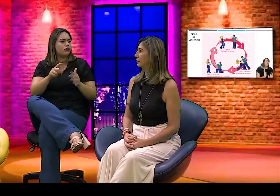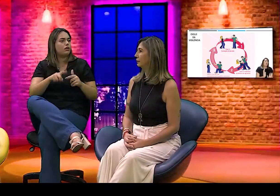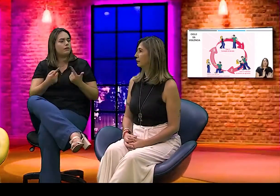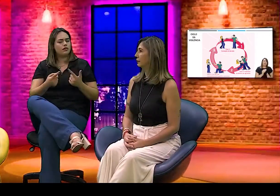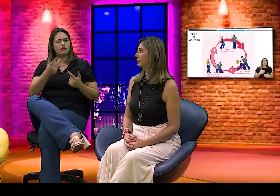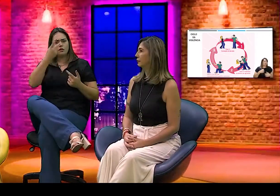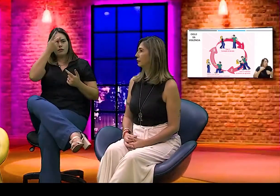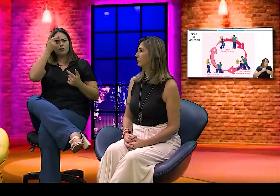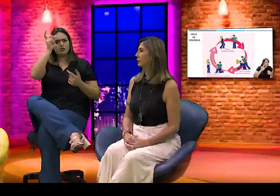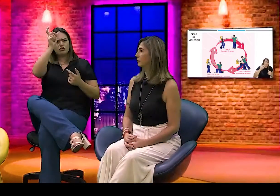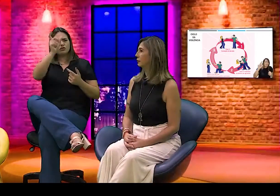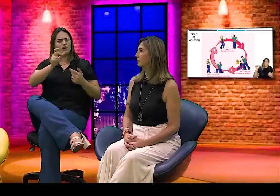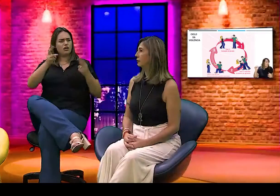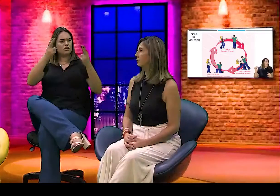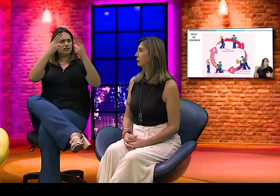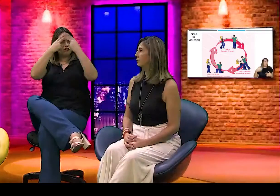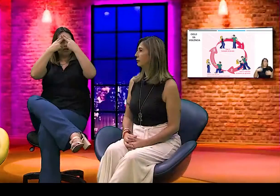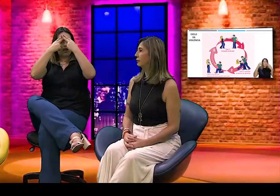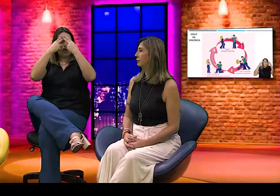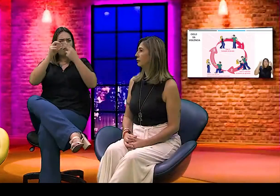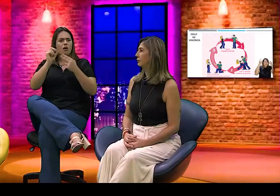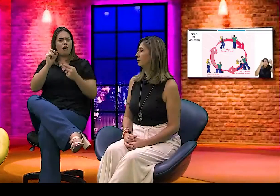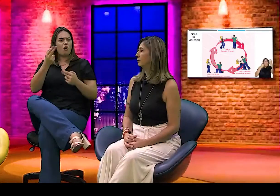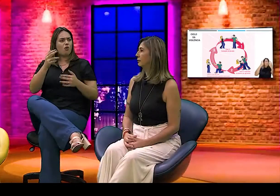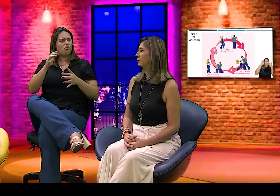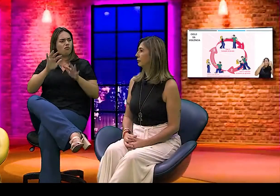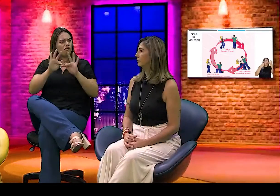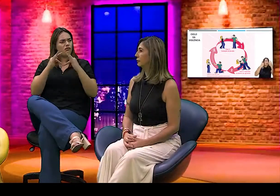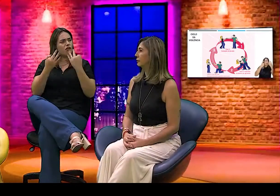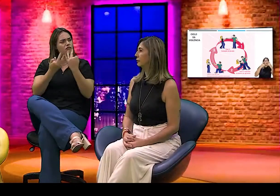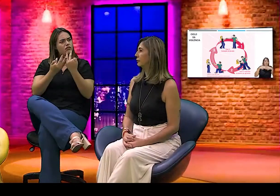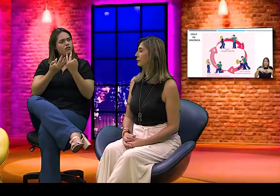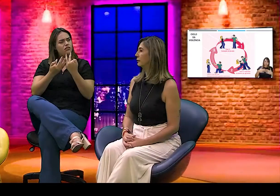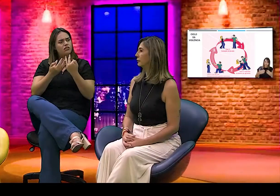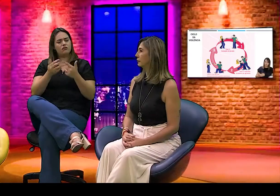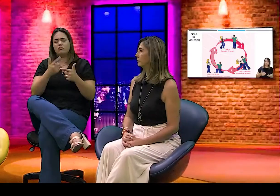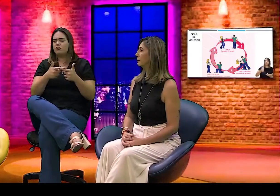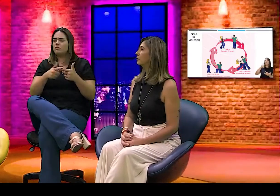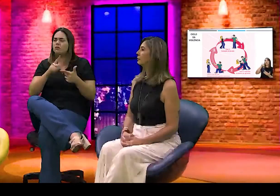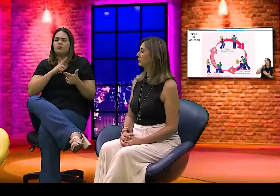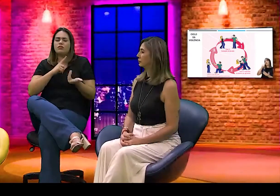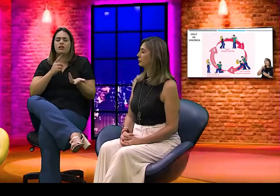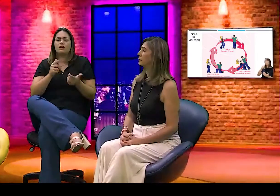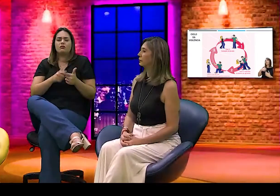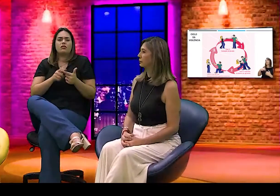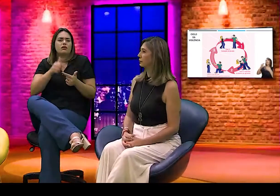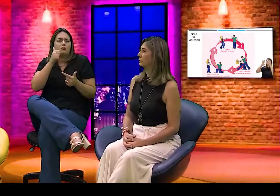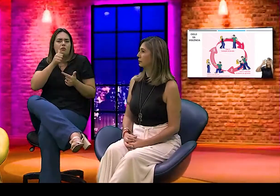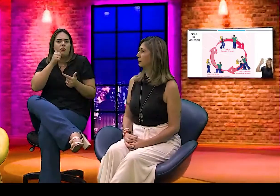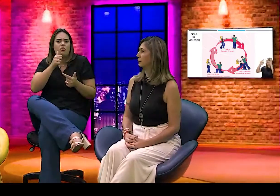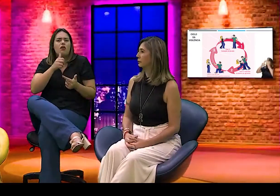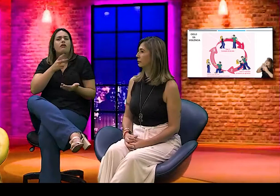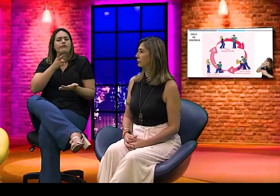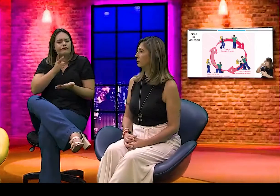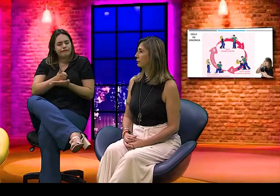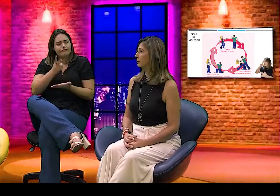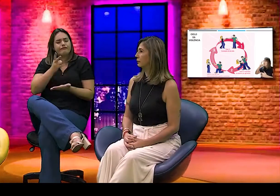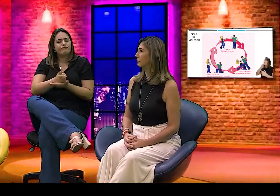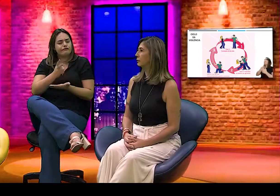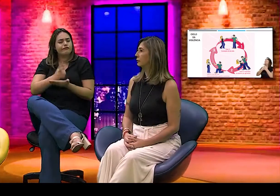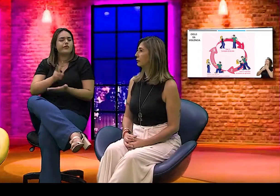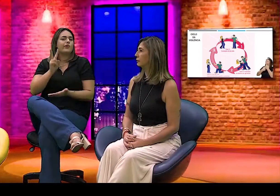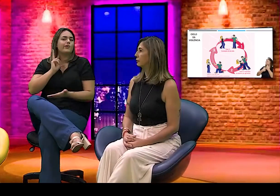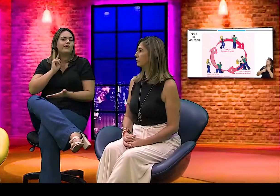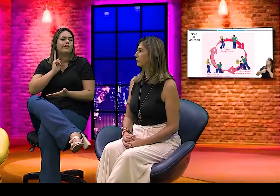de traumas ou algum problema familiar que levem tanto mulheres a continuarem nessa situação,